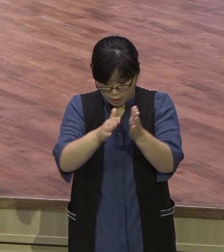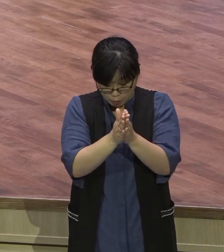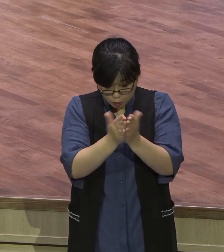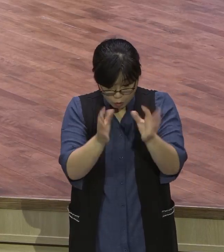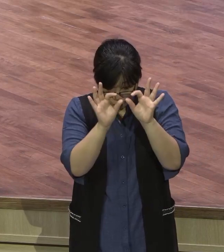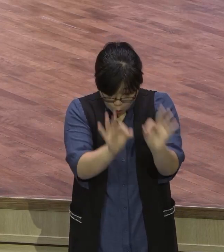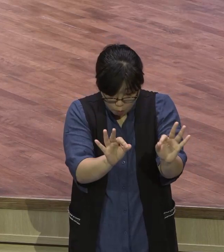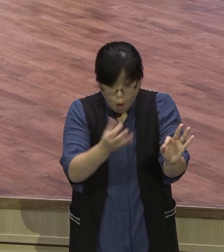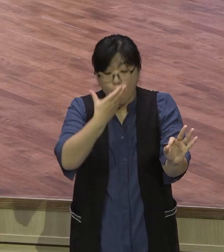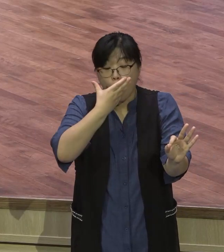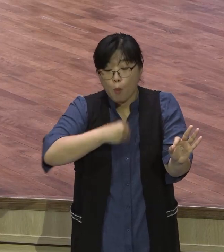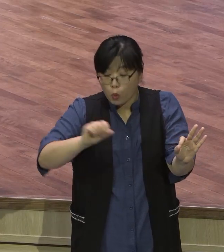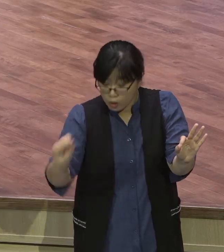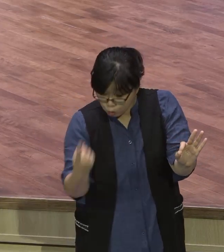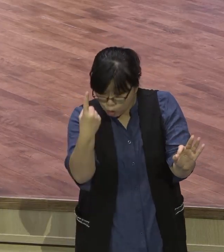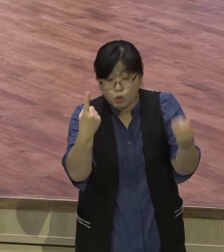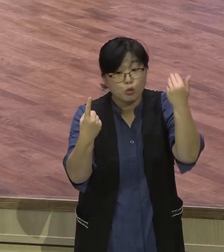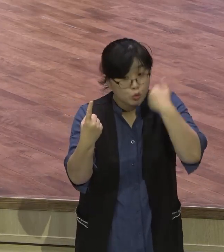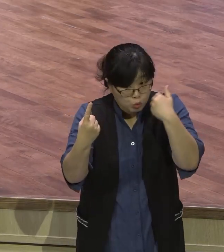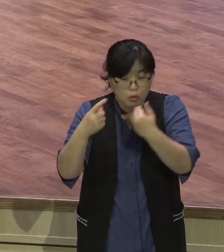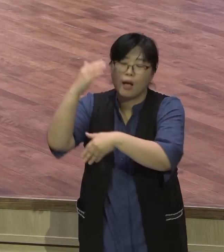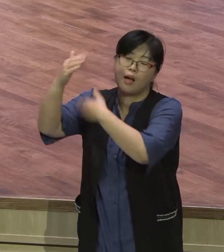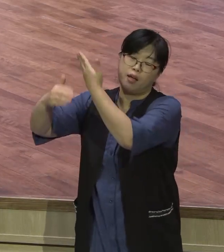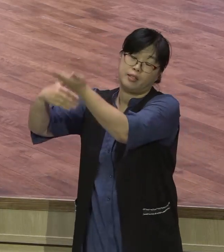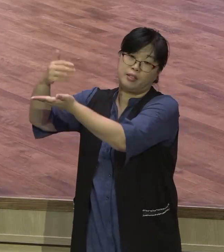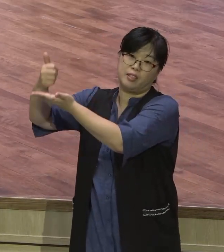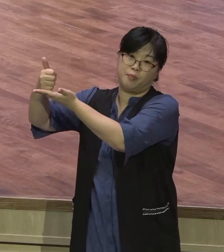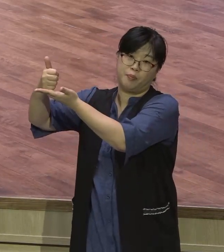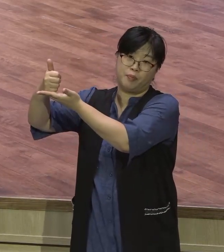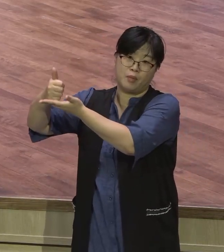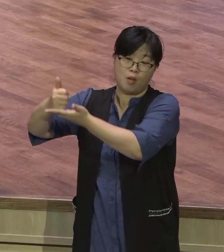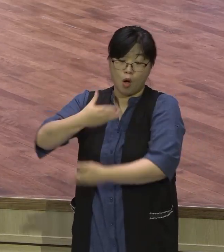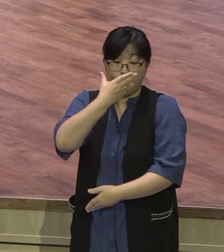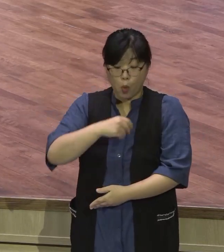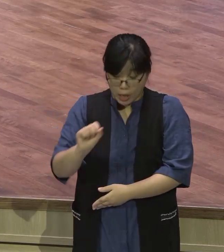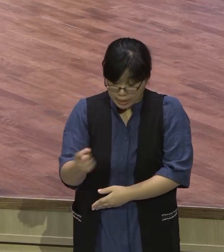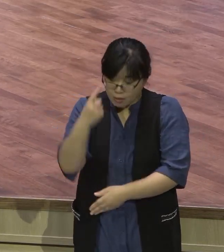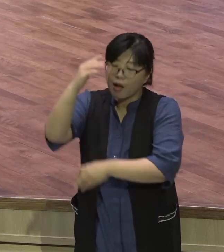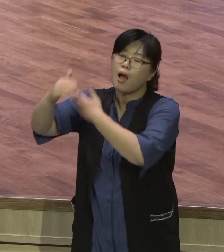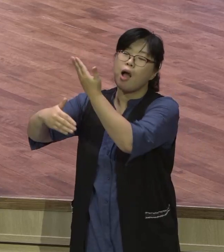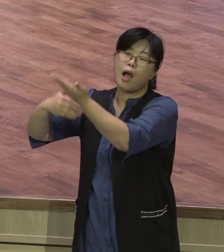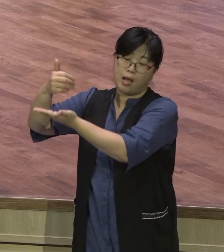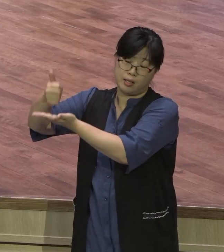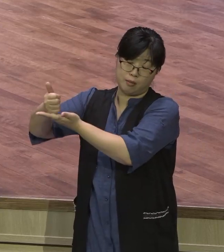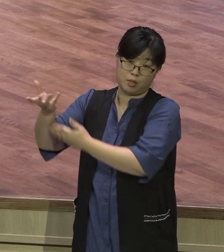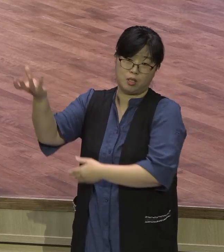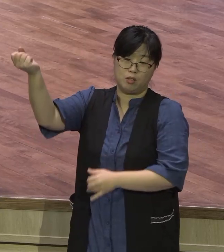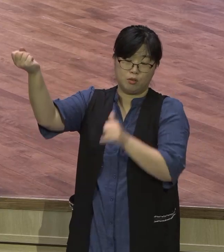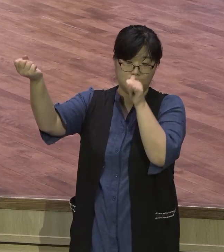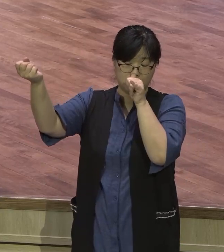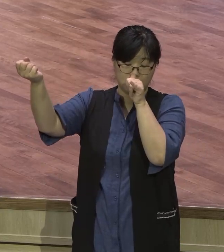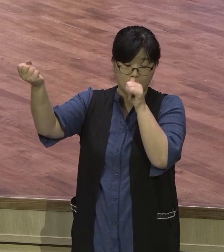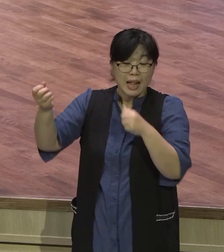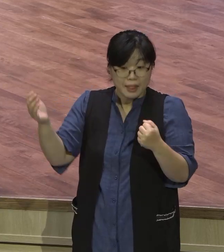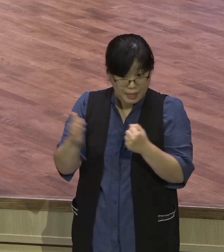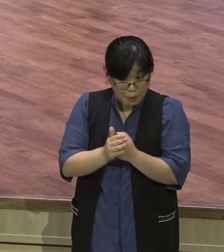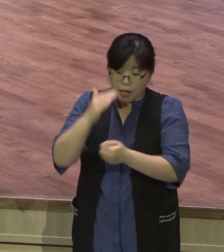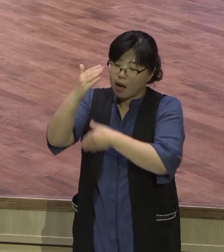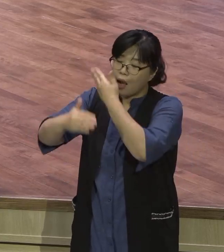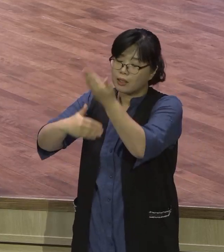복의 근원이 축복의 근원이 하나님께 있다. 그래서 무엇보다도 하나님과 올바른 관계가